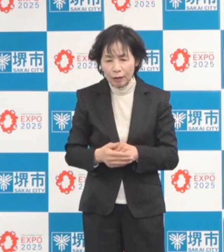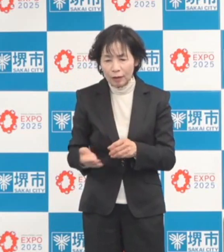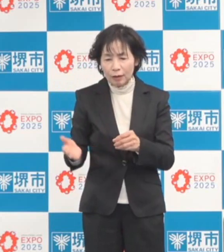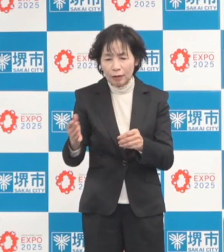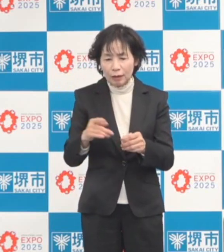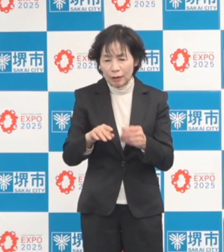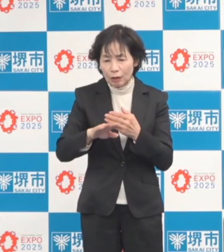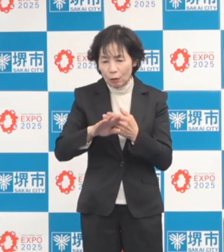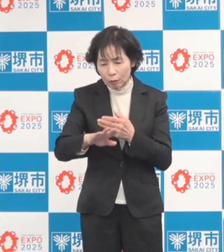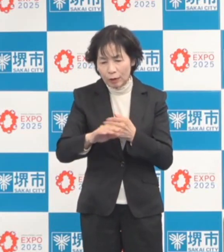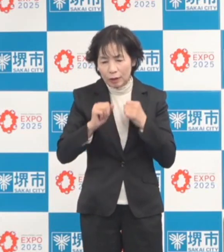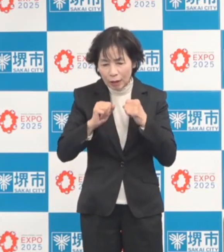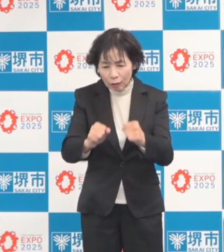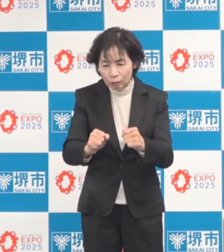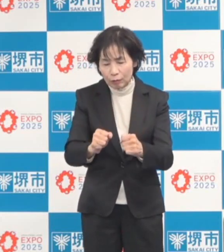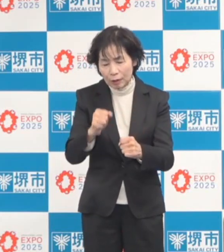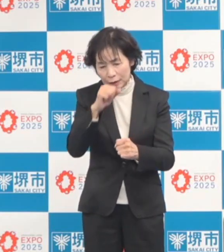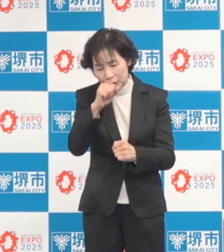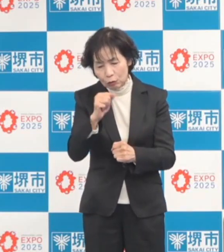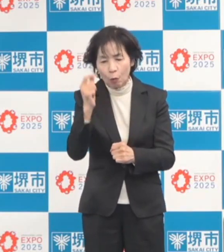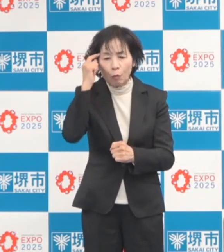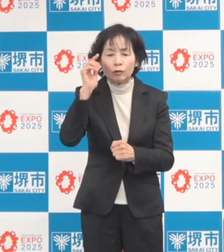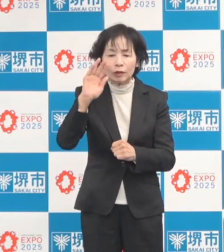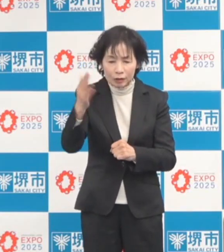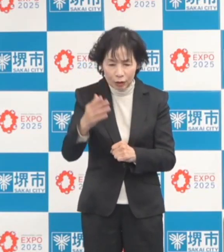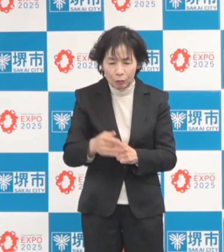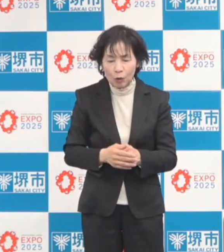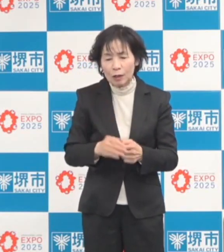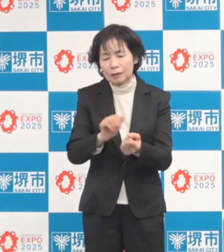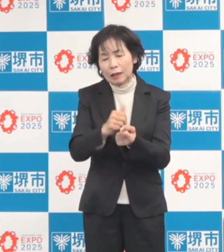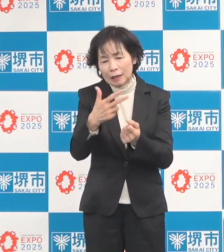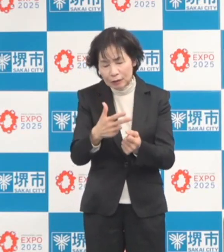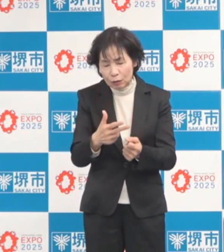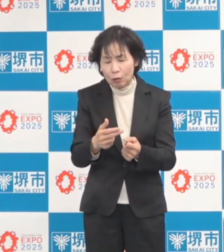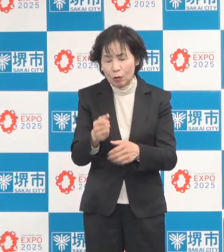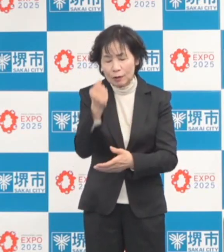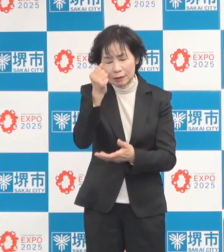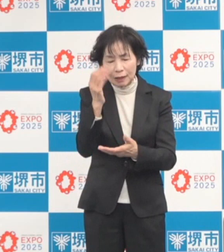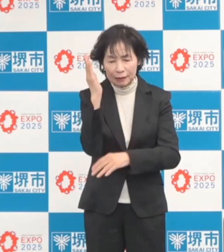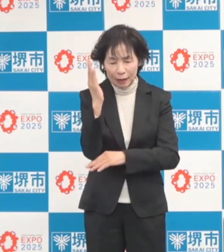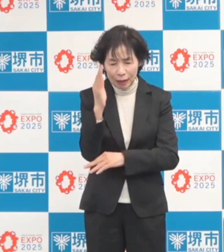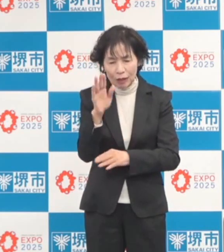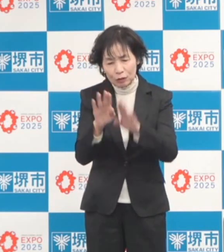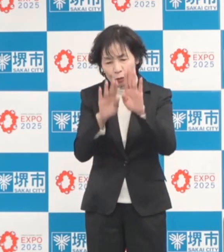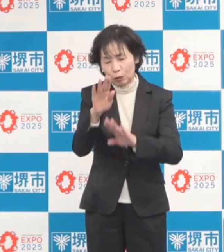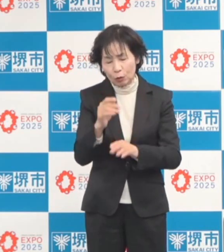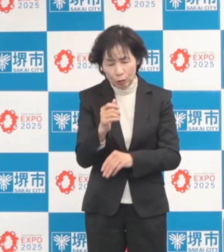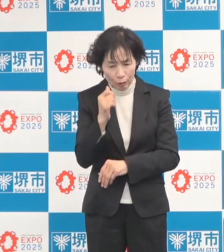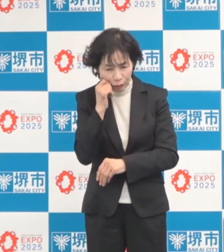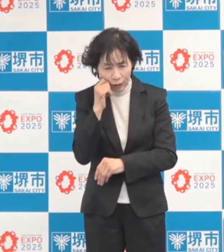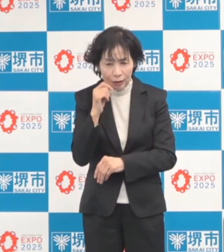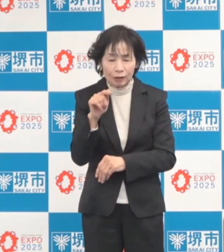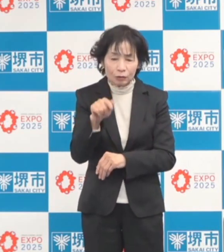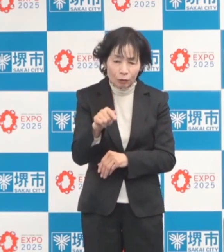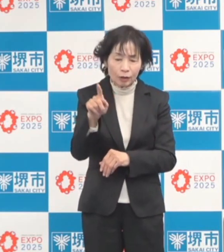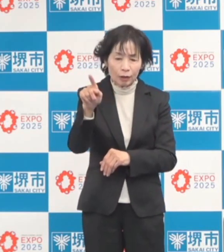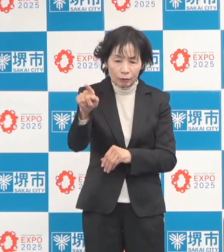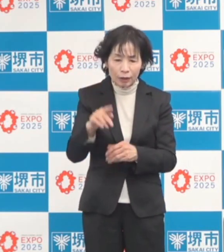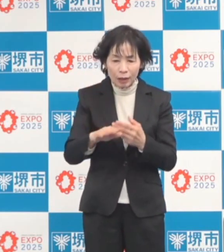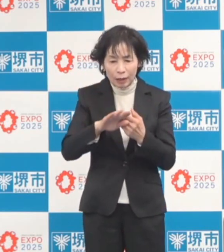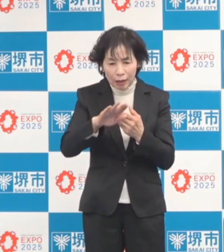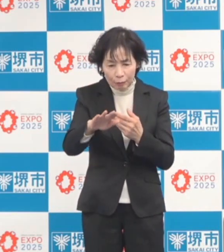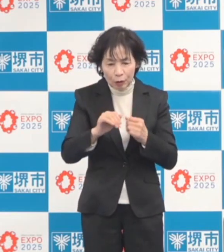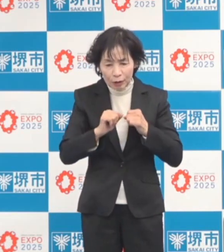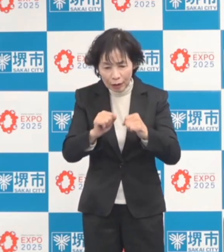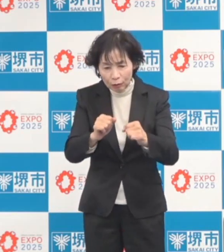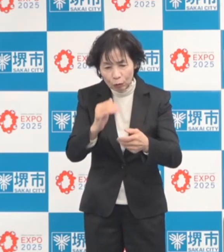思いますが、堺市の財政状況というのはまだそこには至っていなくて、内部的やるべきことをやる、そして外部的にこの社